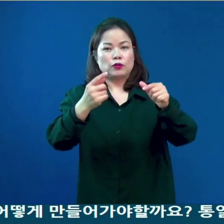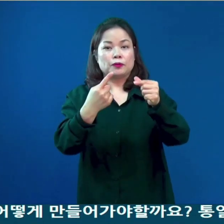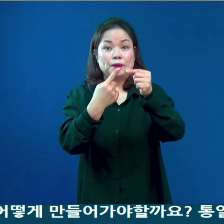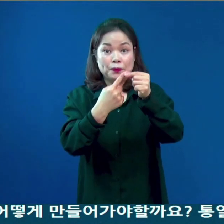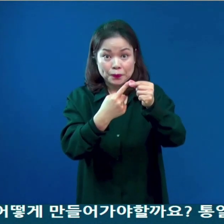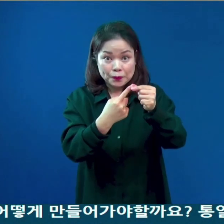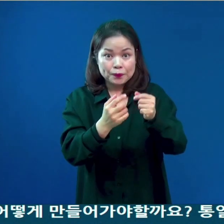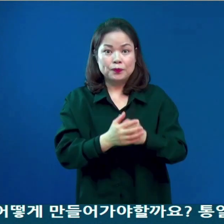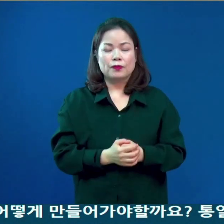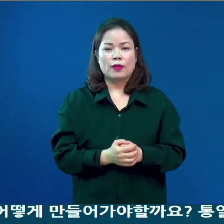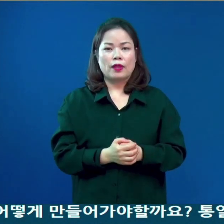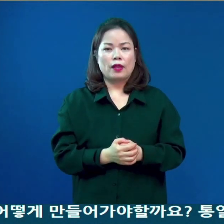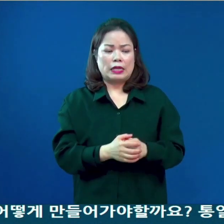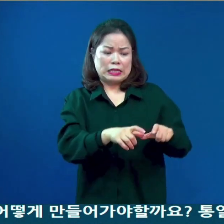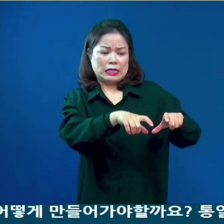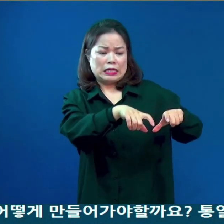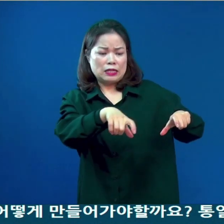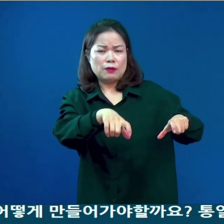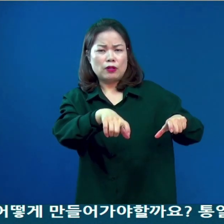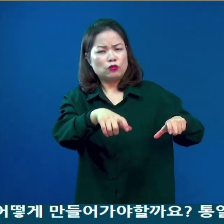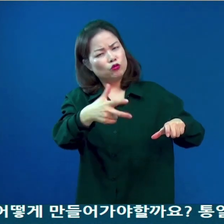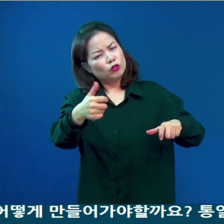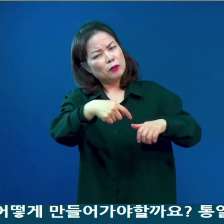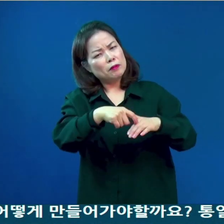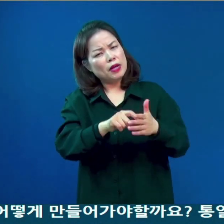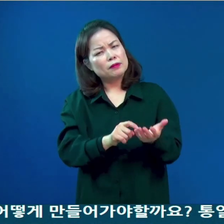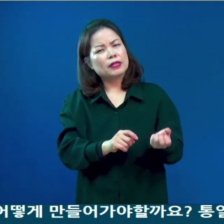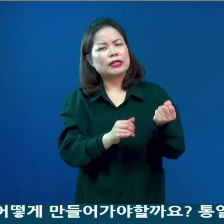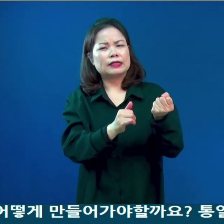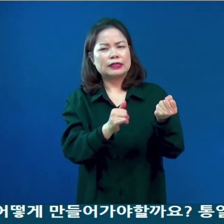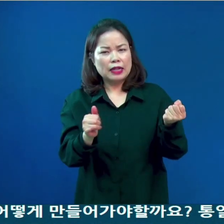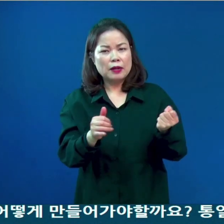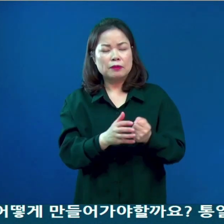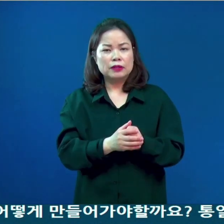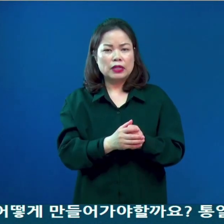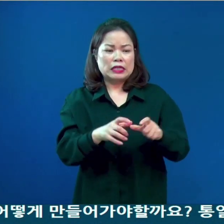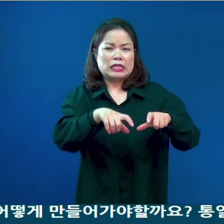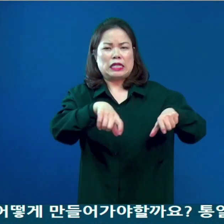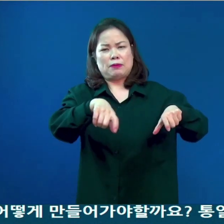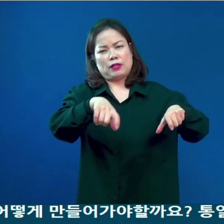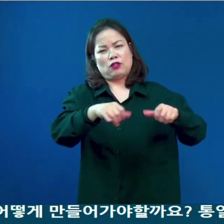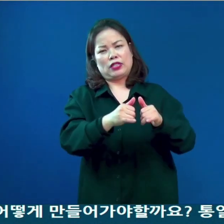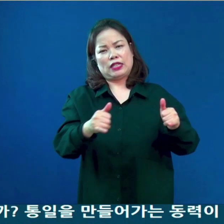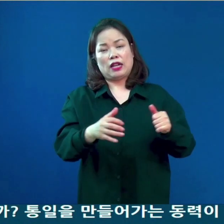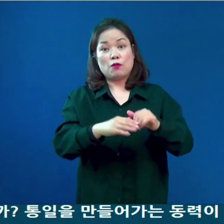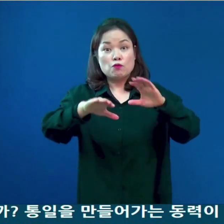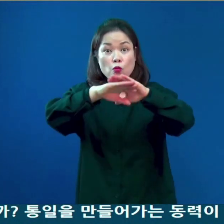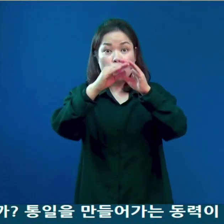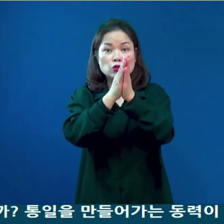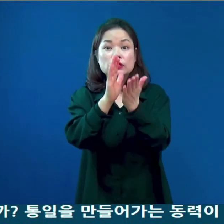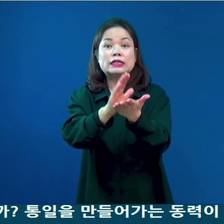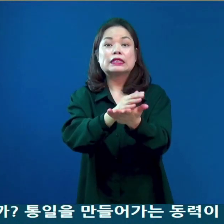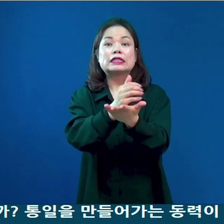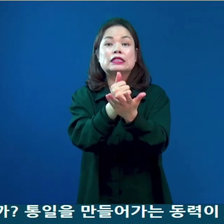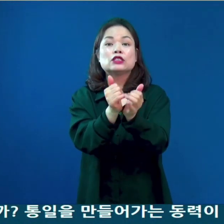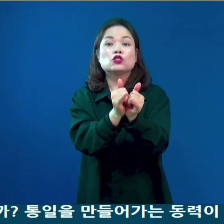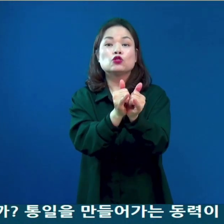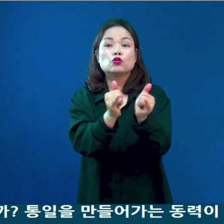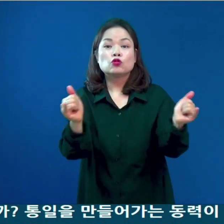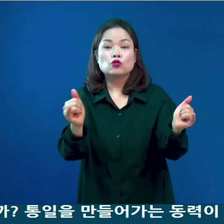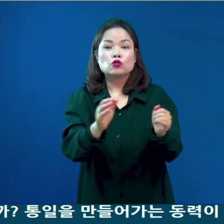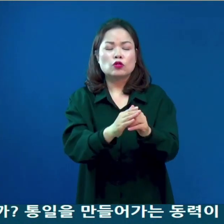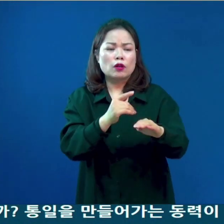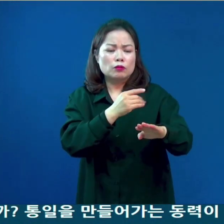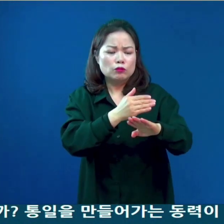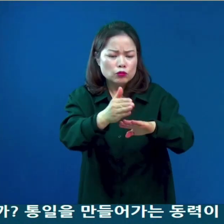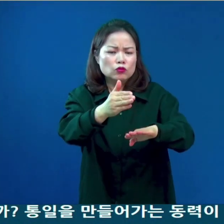번째로는 일반 주님의 그 마음을 가진 사람인데 이건 일반적인 사람입니다. 모든 그리스도인은 이